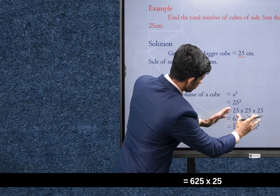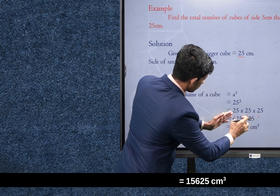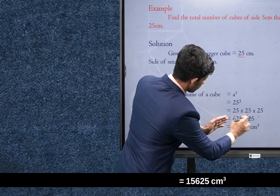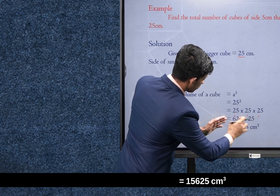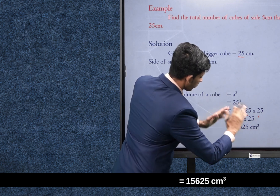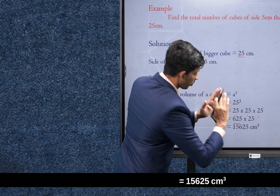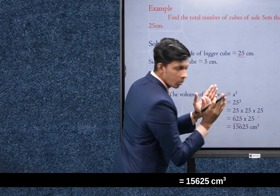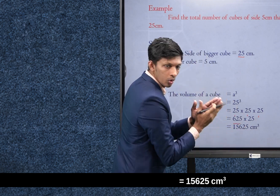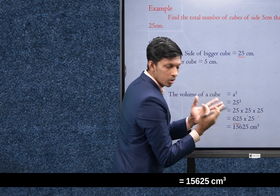టోటల్